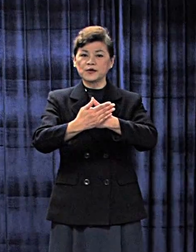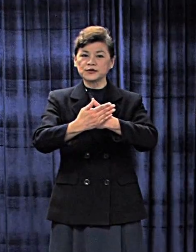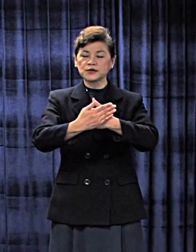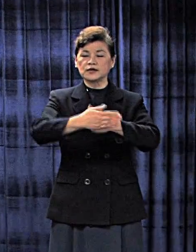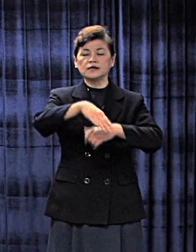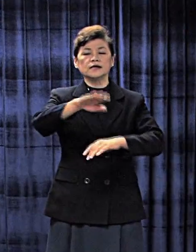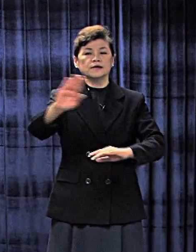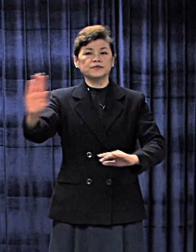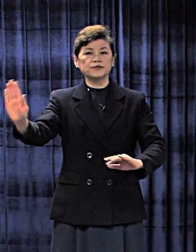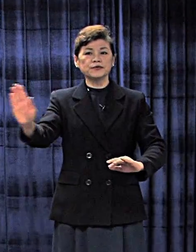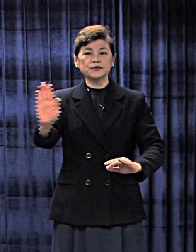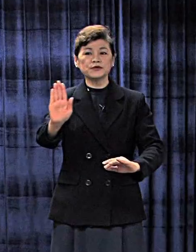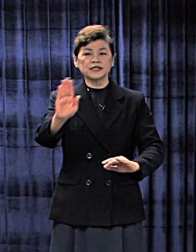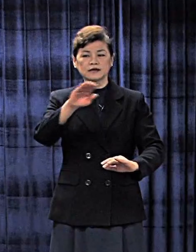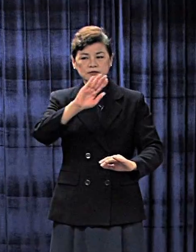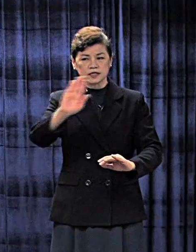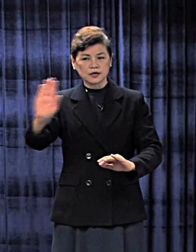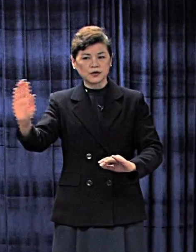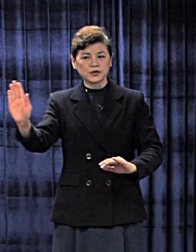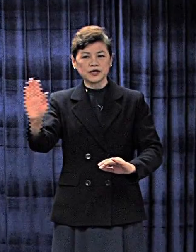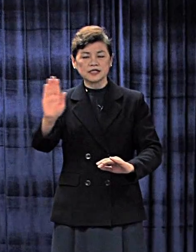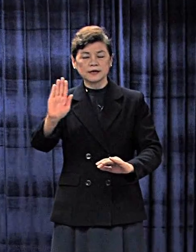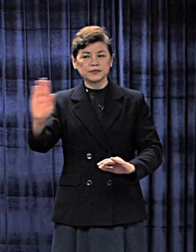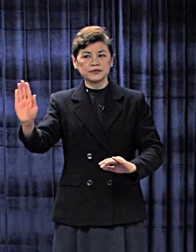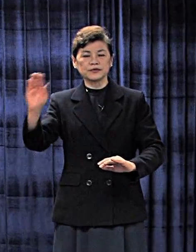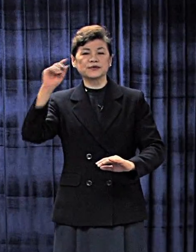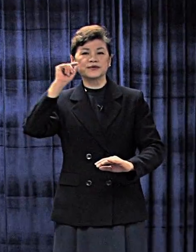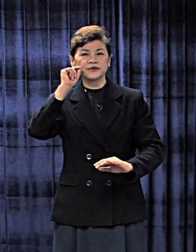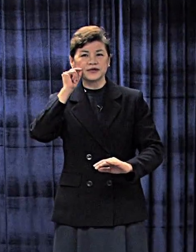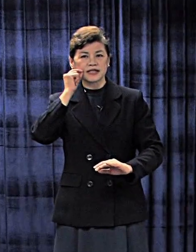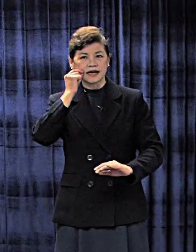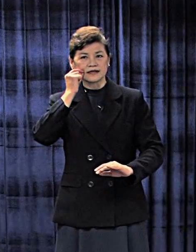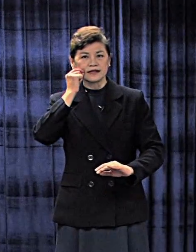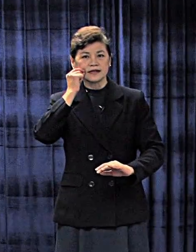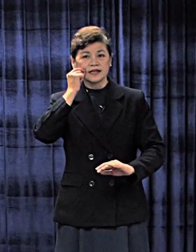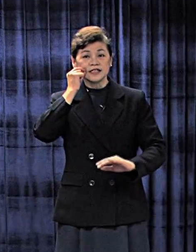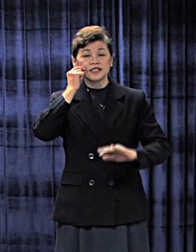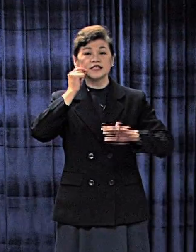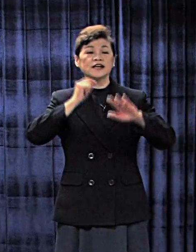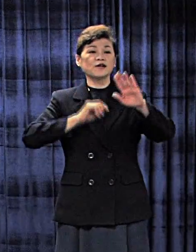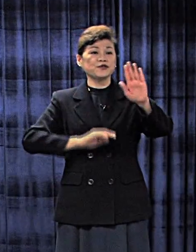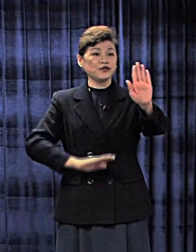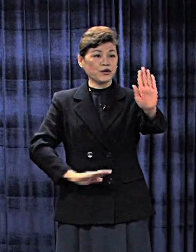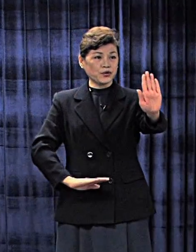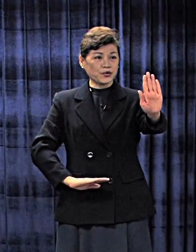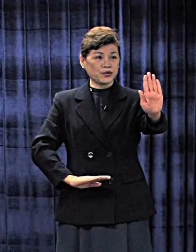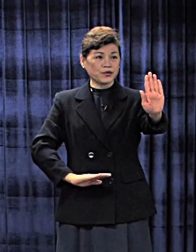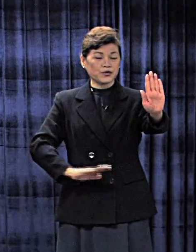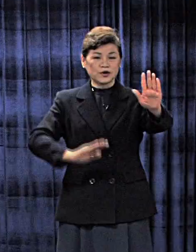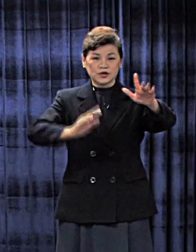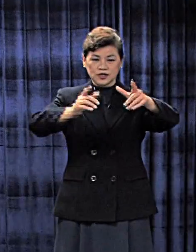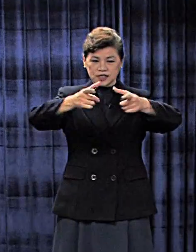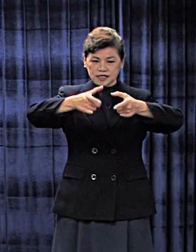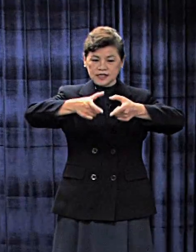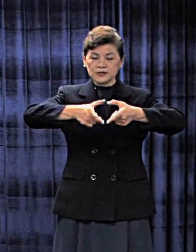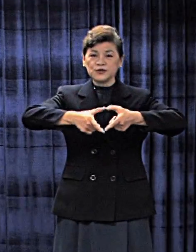作不困难，我们只得挥一下，不困难，只要有心去